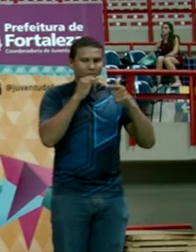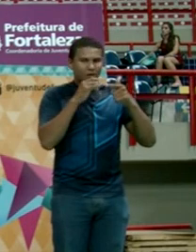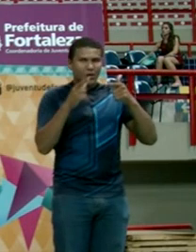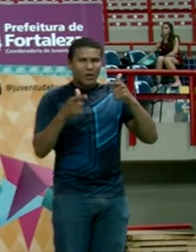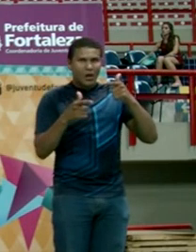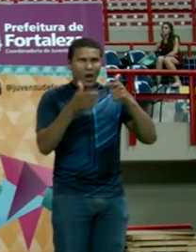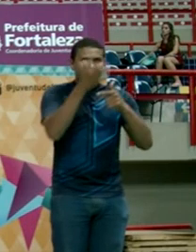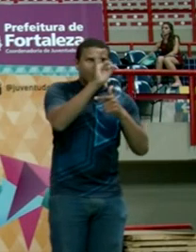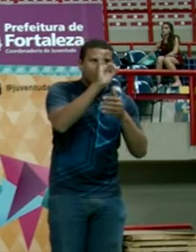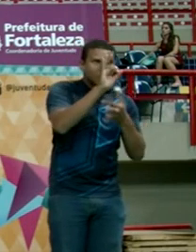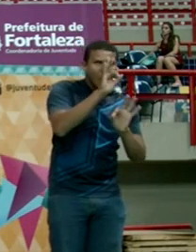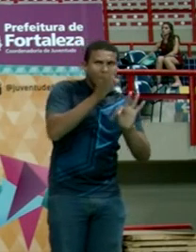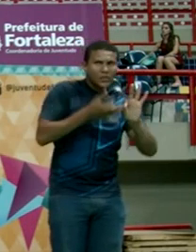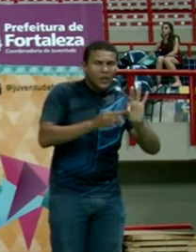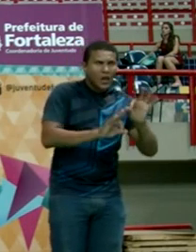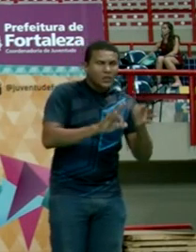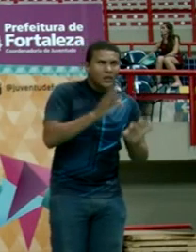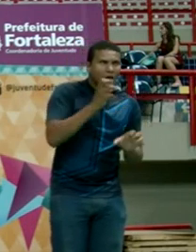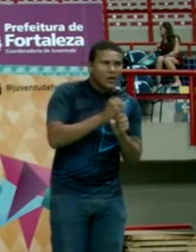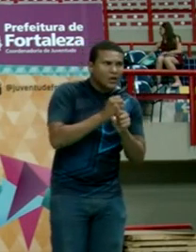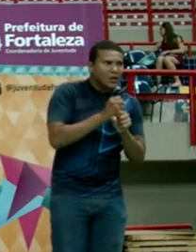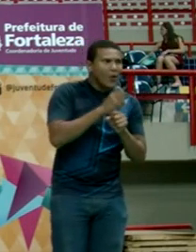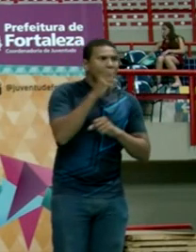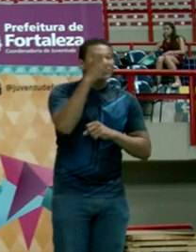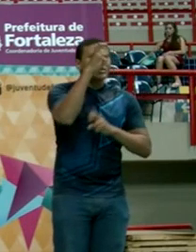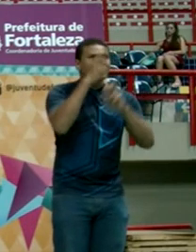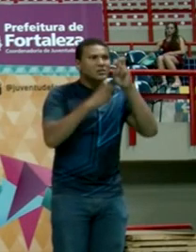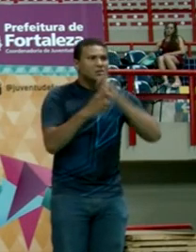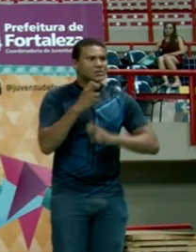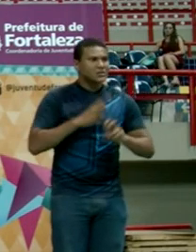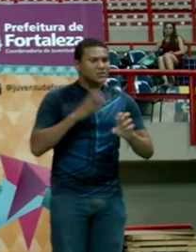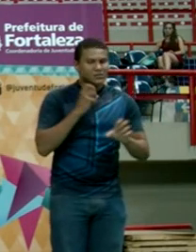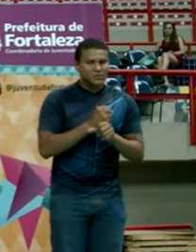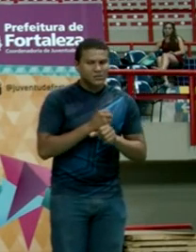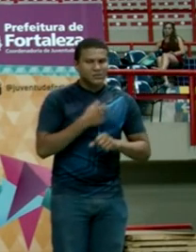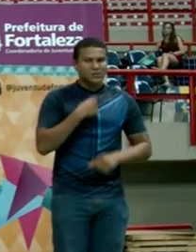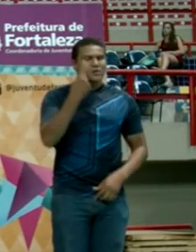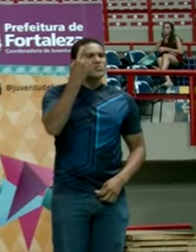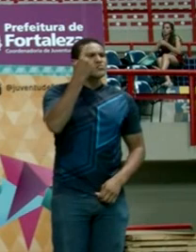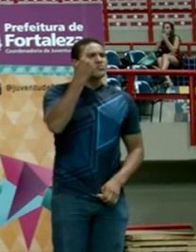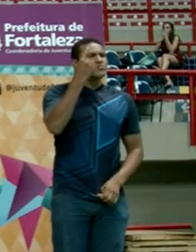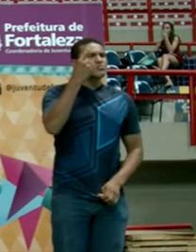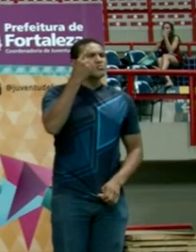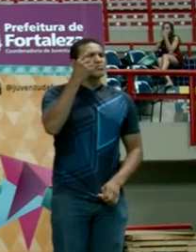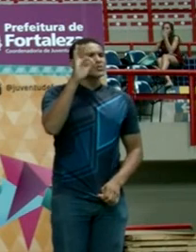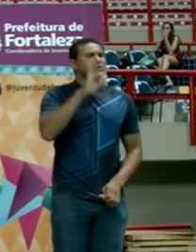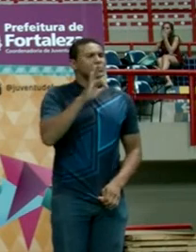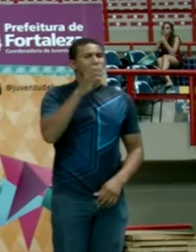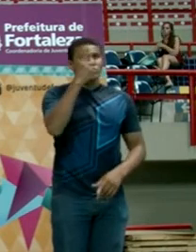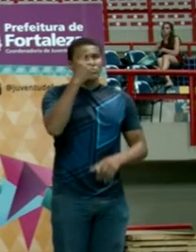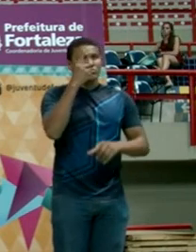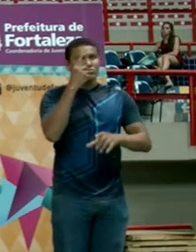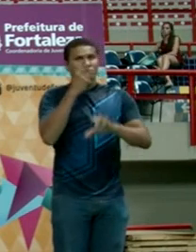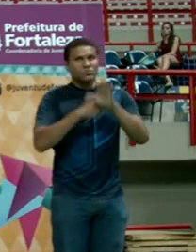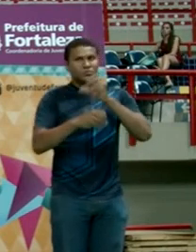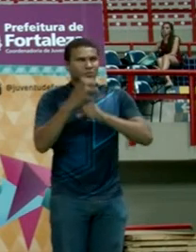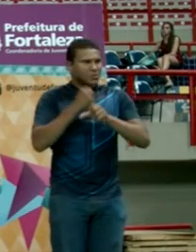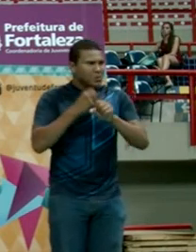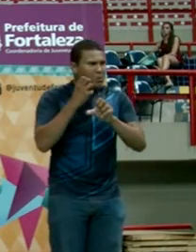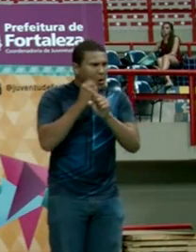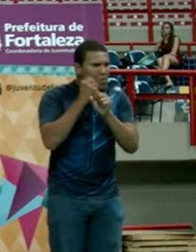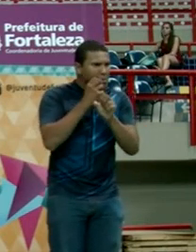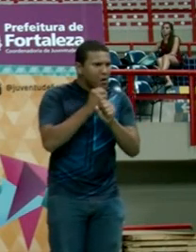mais 5%. Se eu pegar 1%, R$1,20. Se eu pegar 21%,